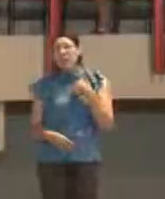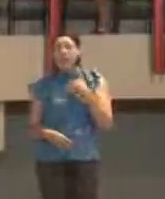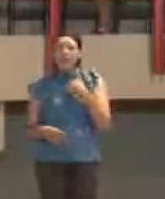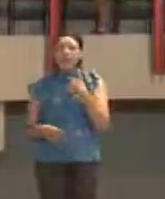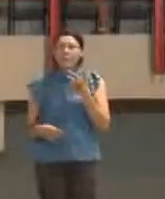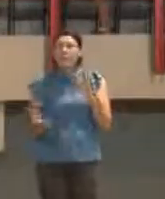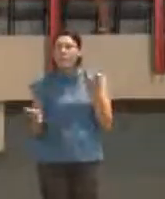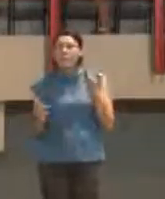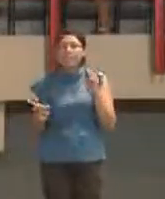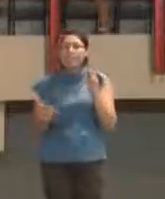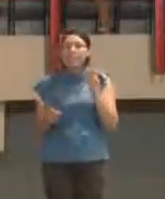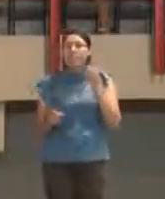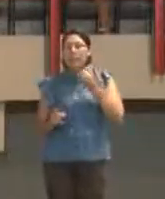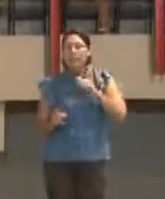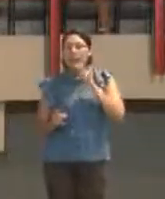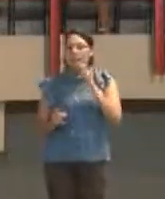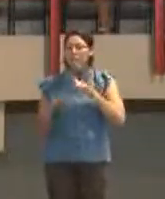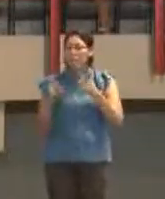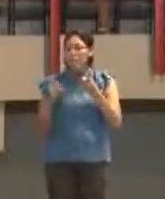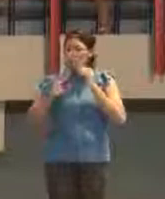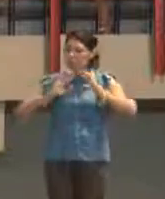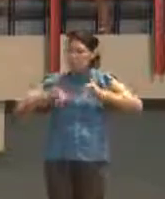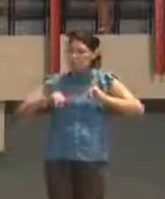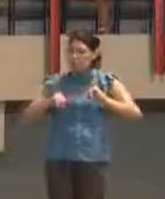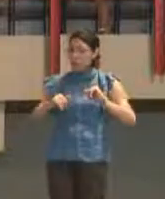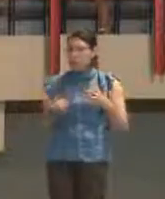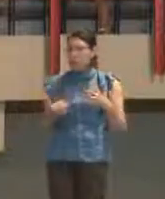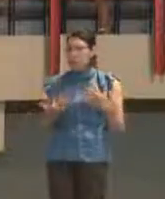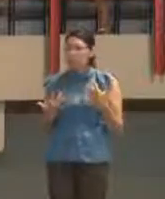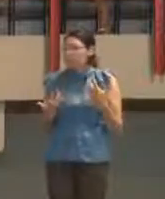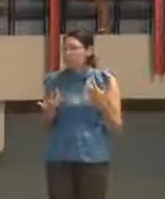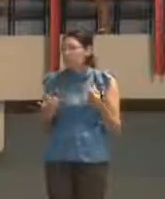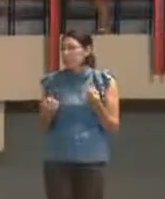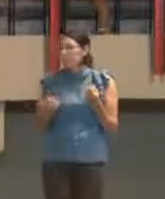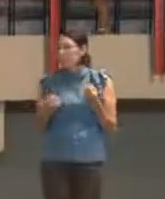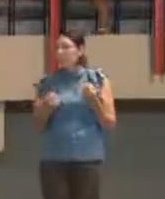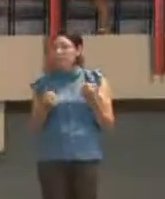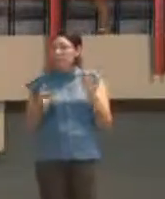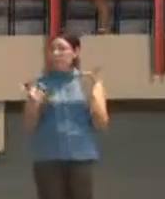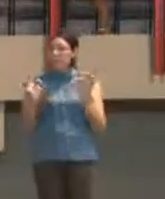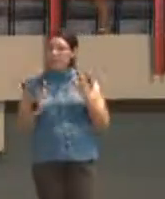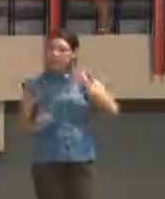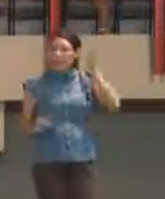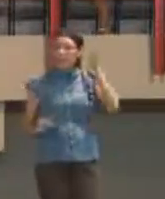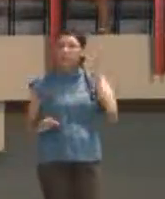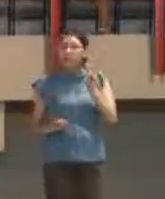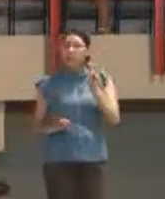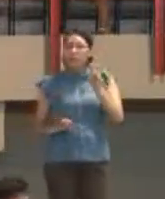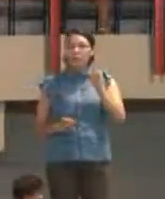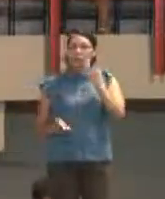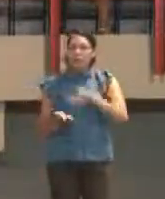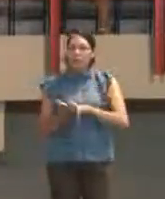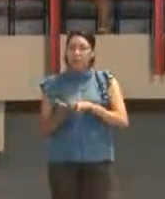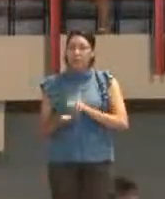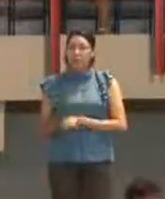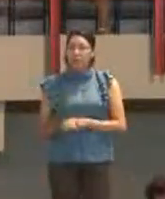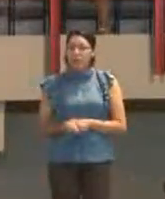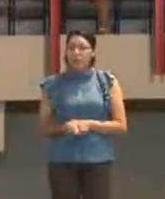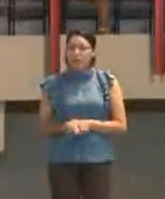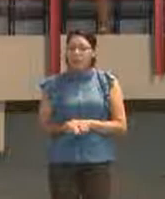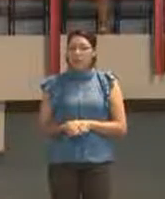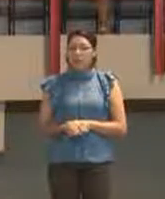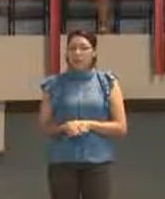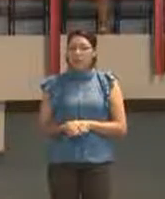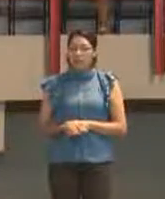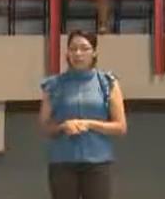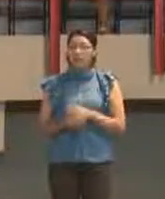o 6 eu acho mais interessante. Mas ela pediu, vamos fazer, tá? O quadro, esse problema aqui, ele é um